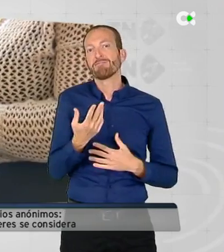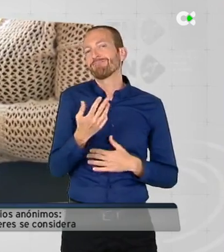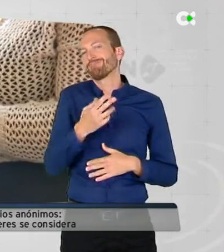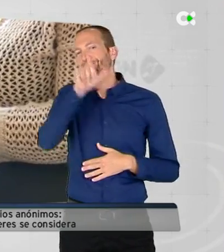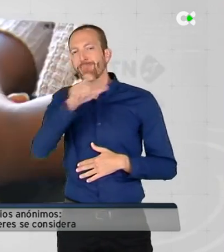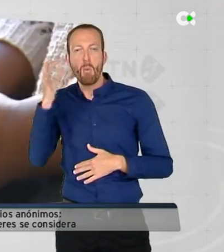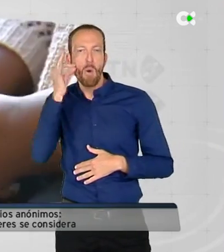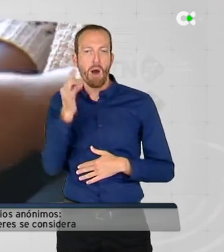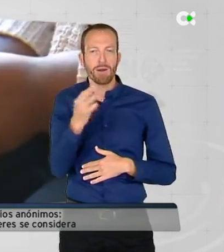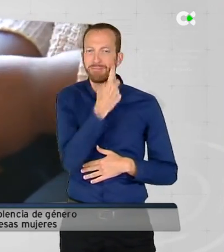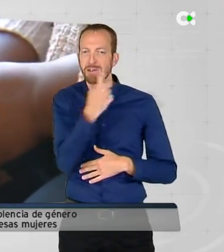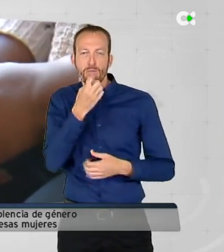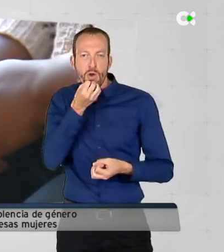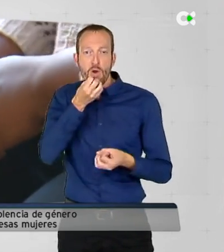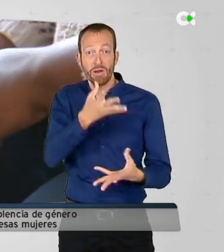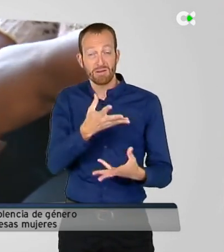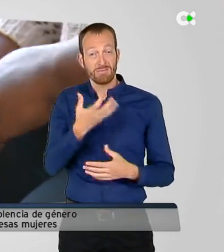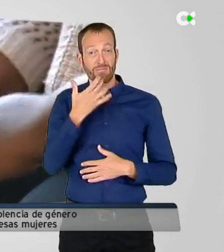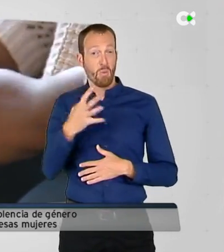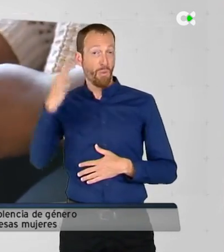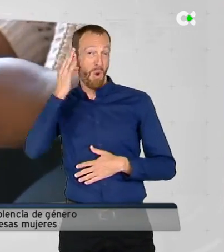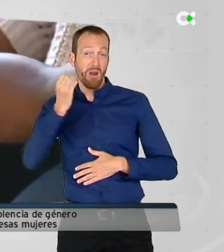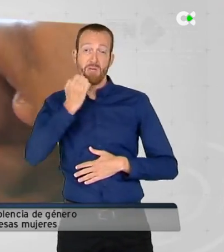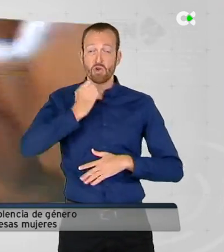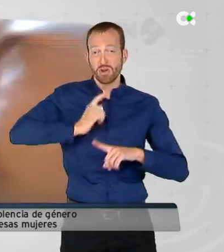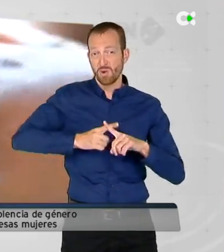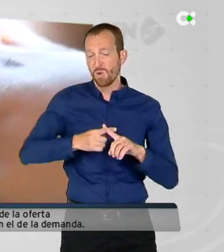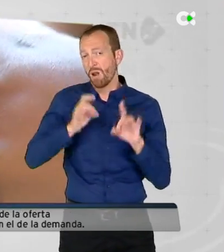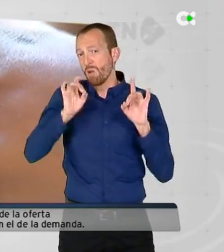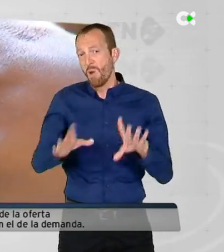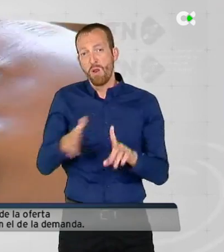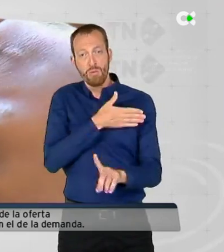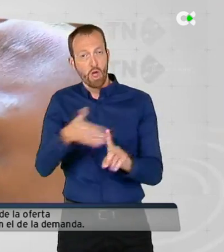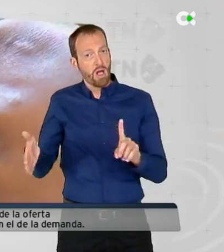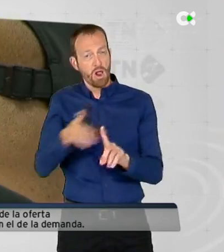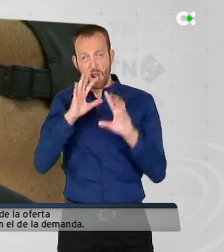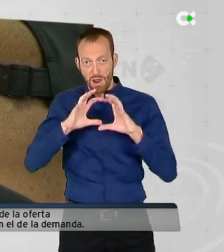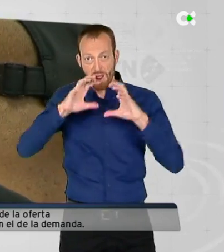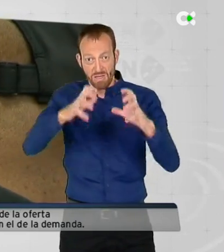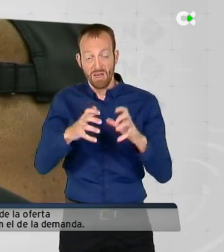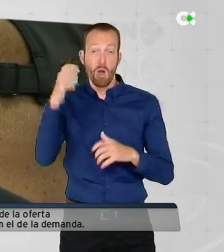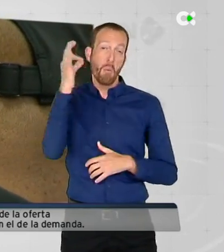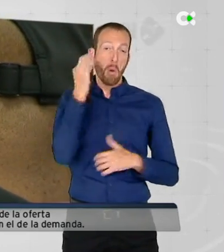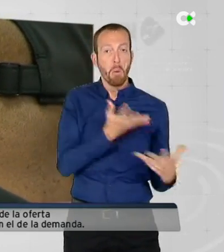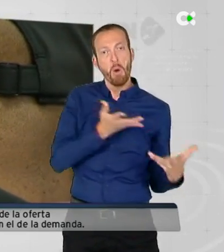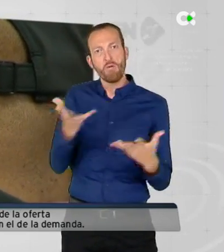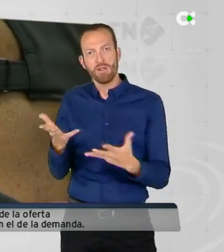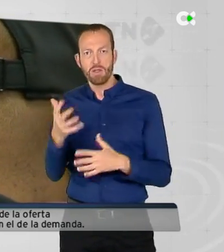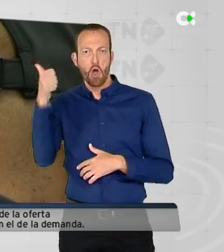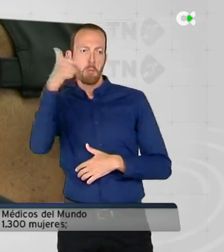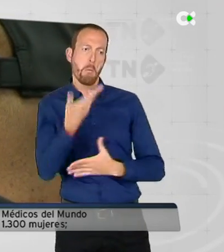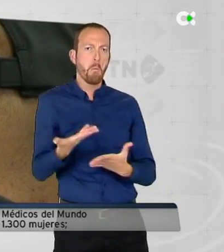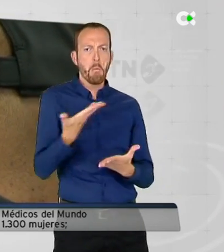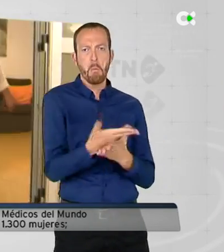La trata de mujeres se considera una forma de violencia de género que sitúa a esas mujeres en el lado de la oferta y a los hombres en el de la demanda.